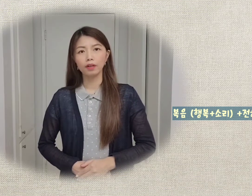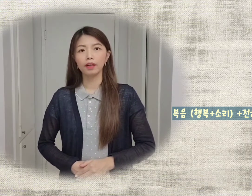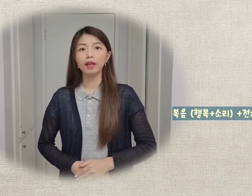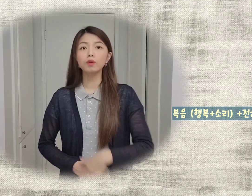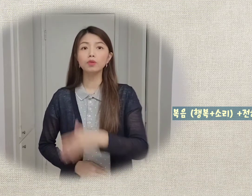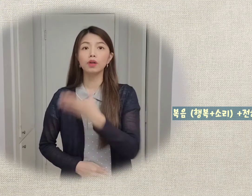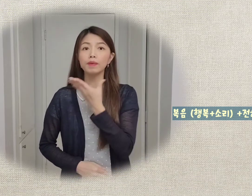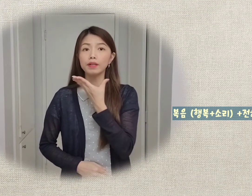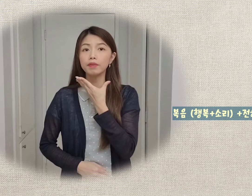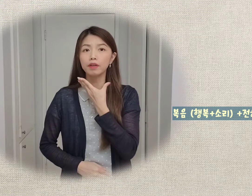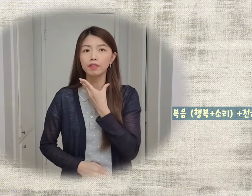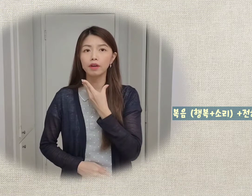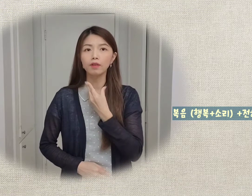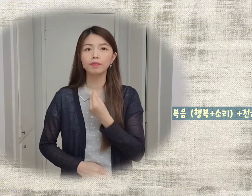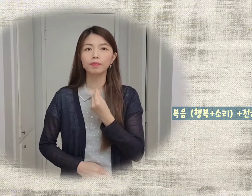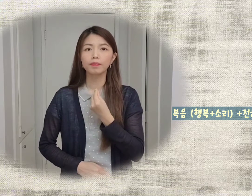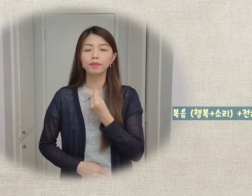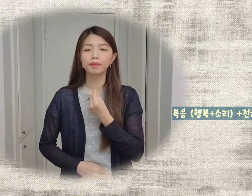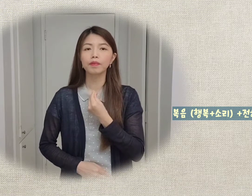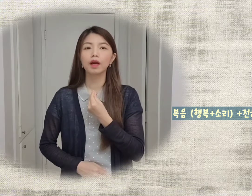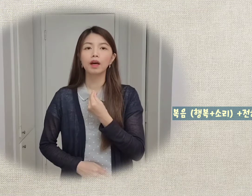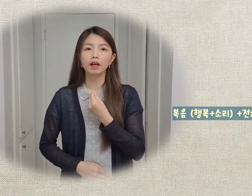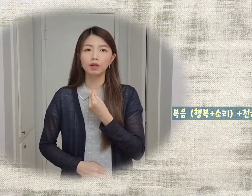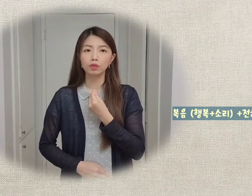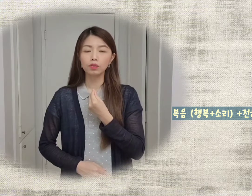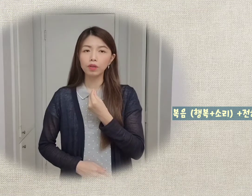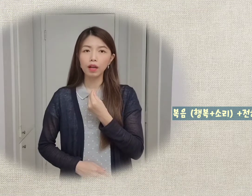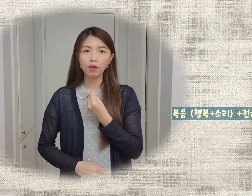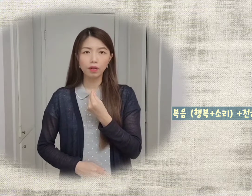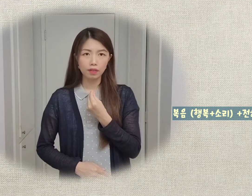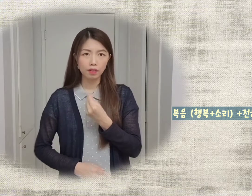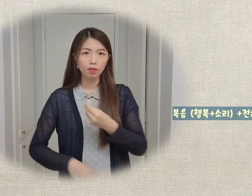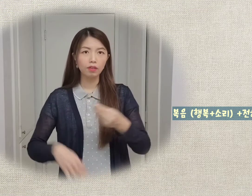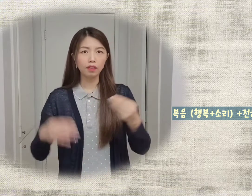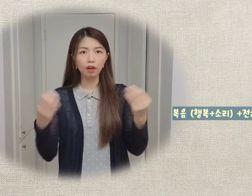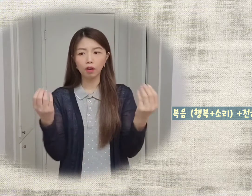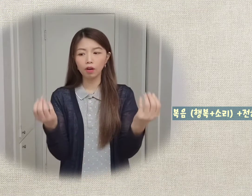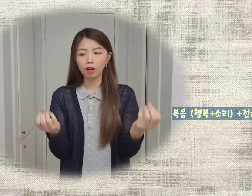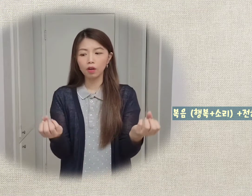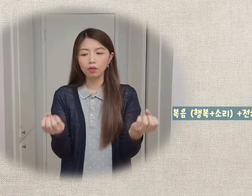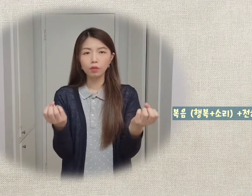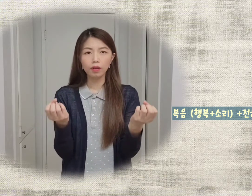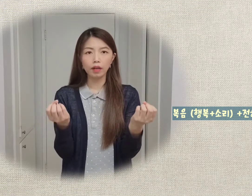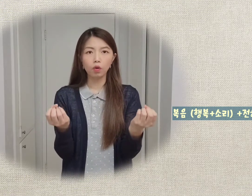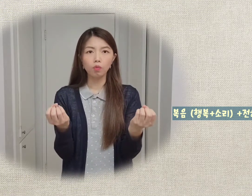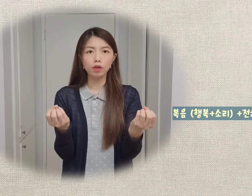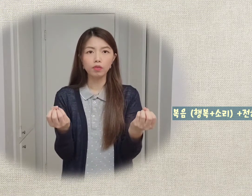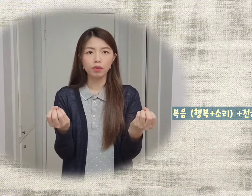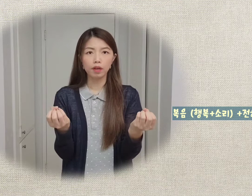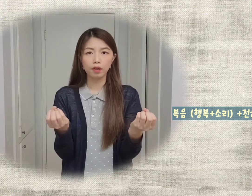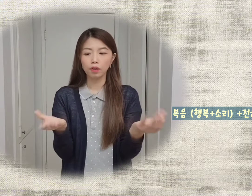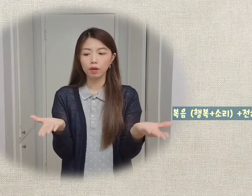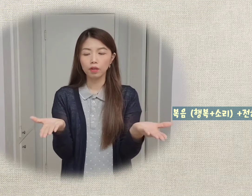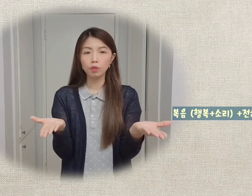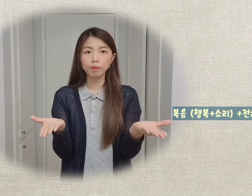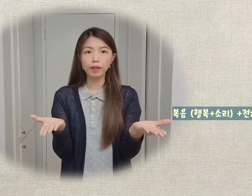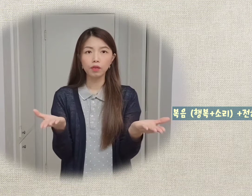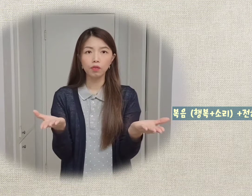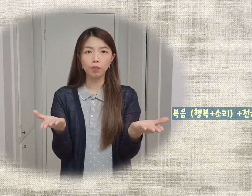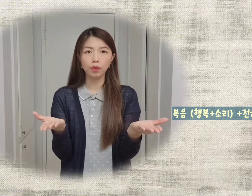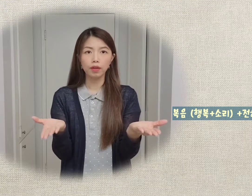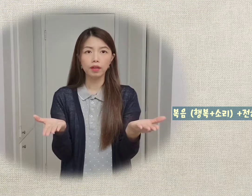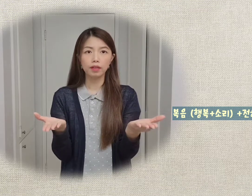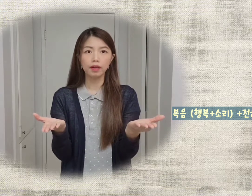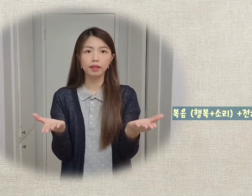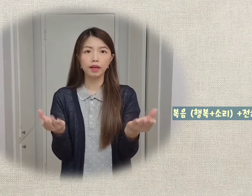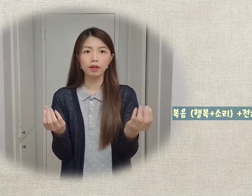돼요. 일단 행복 수어 아까 말씀드렸죠. 그리고 축하라고 하는 뜻의 수어는요, 손을 약간 오므려 주세요. 이렇게 손바닥이